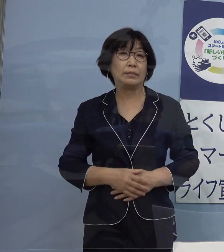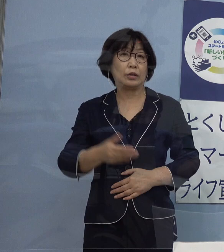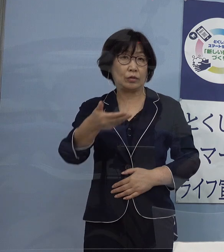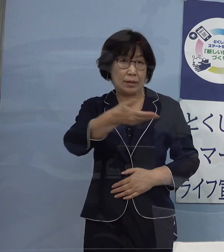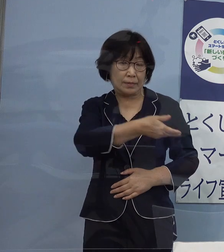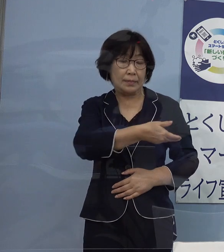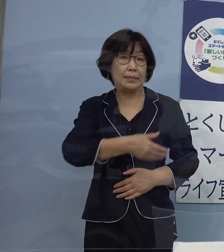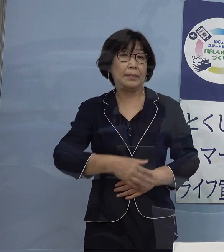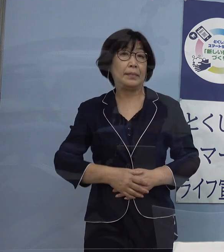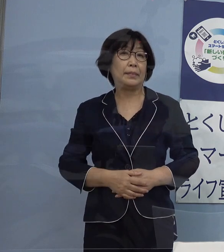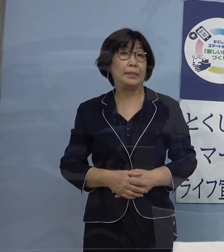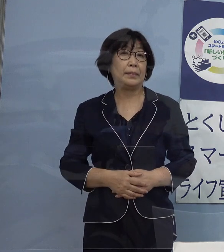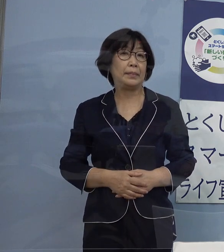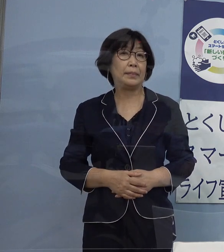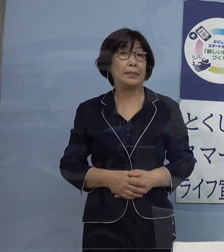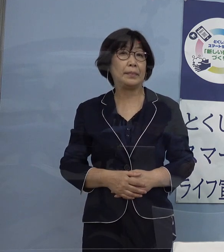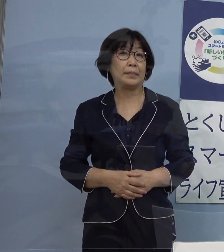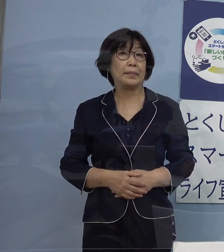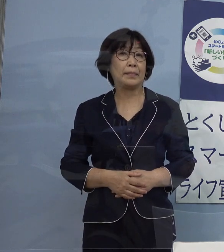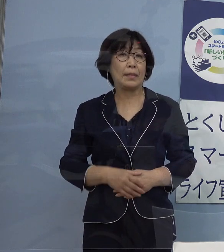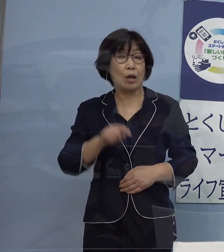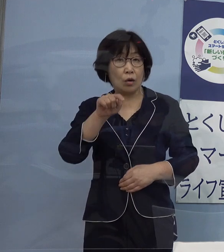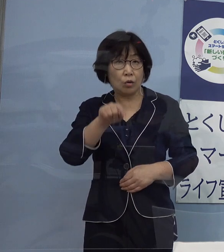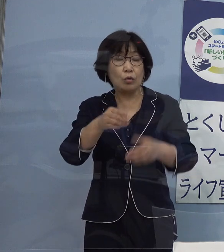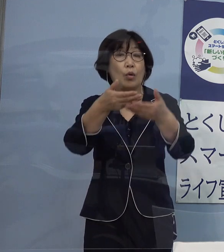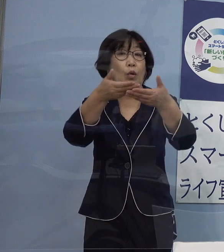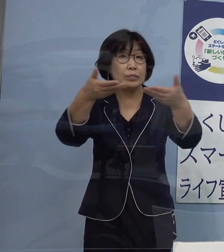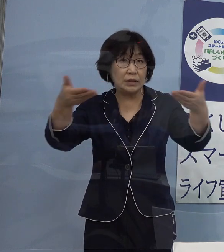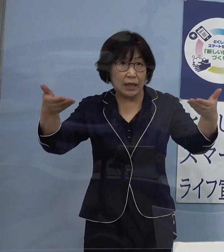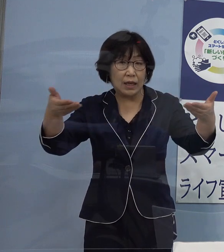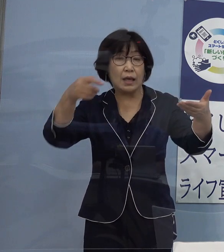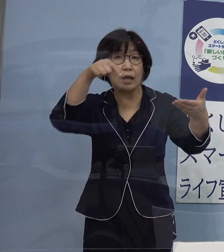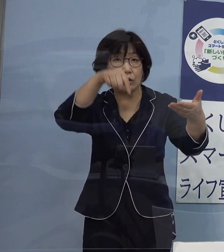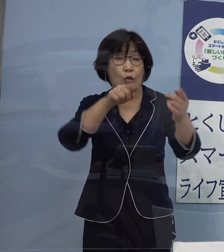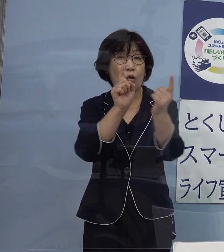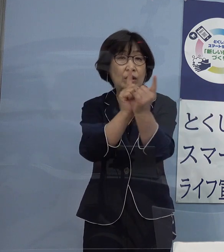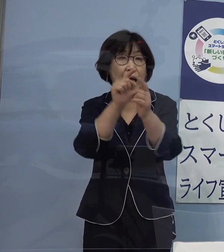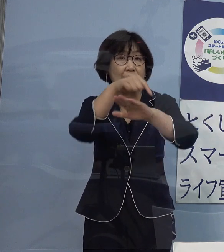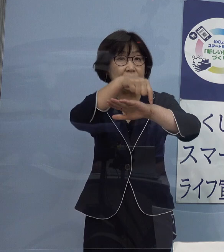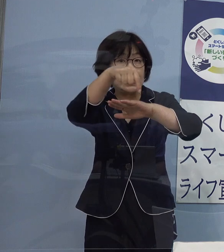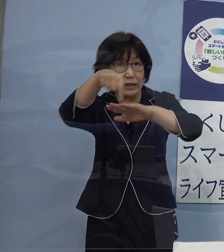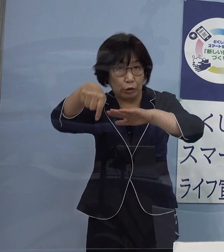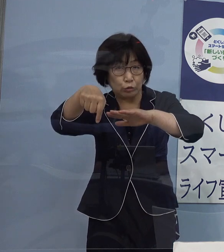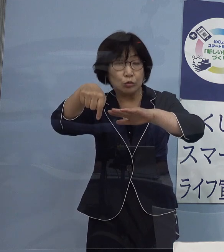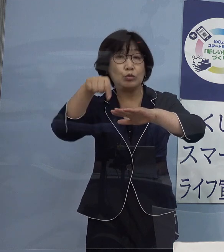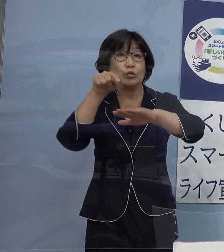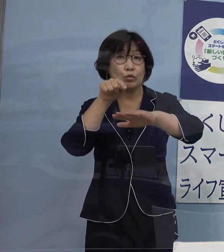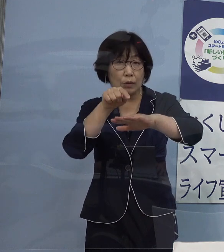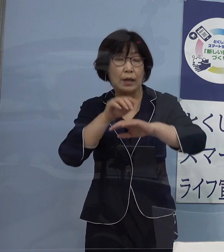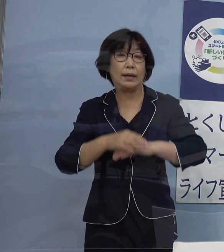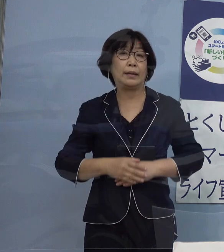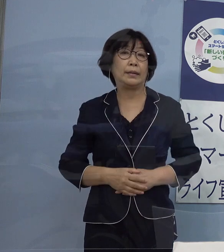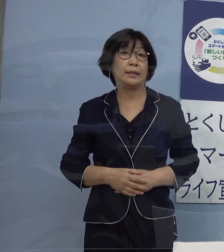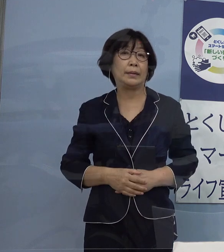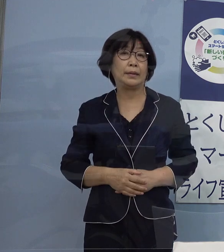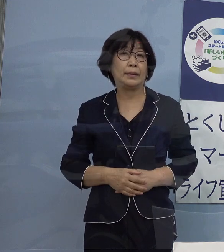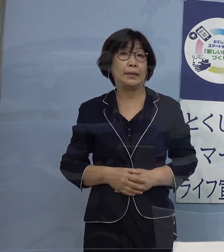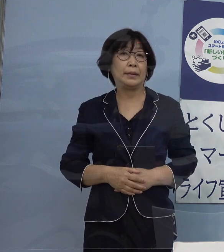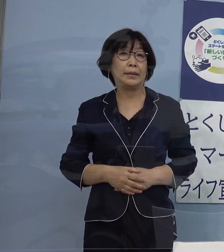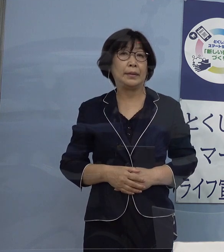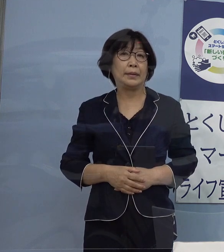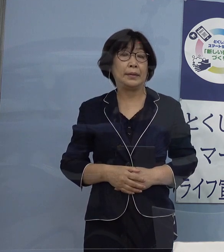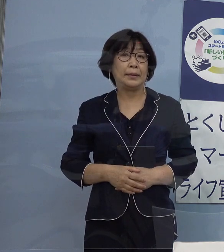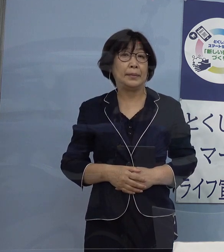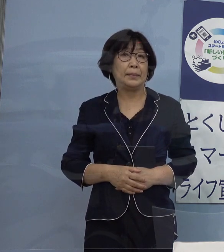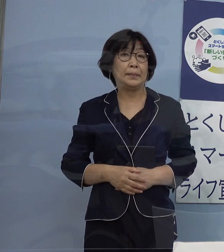ますか、はい、 で、こちらのお店の対策ということでありますが、こちらにつ